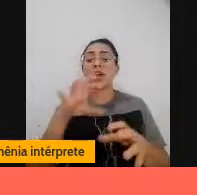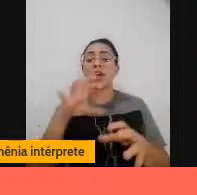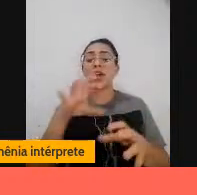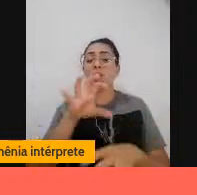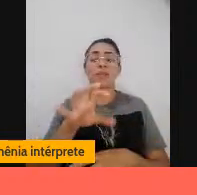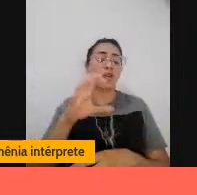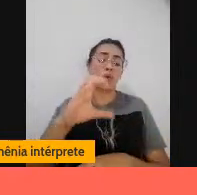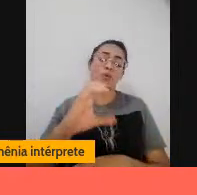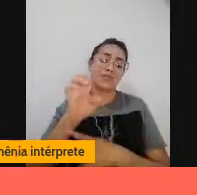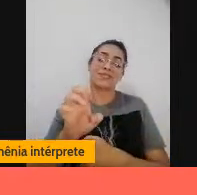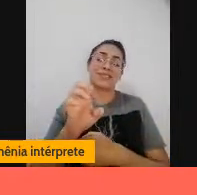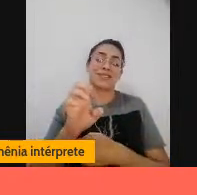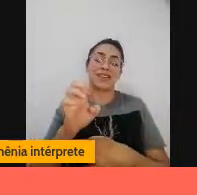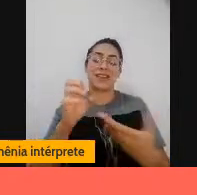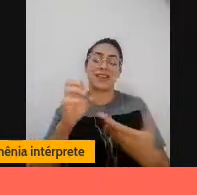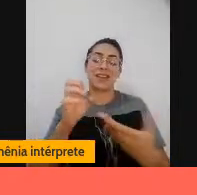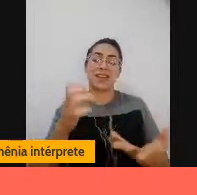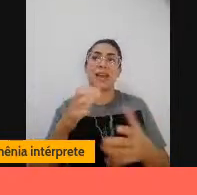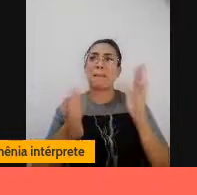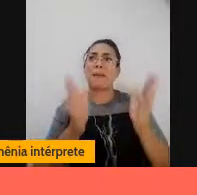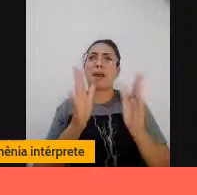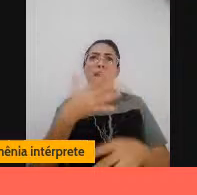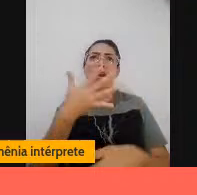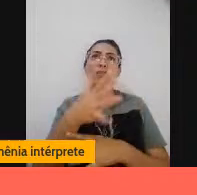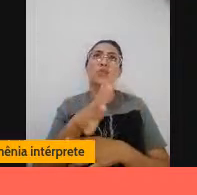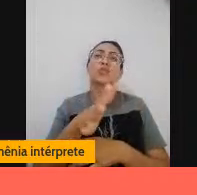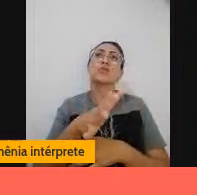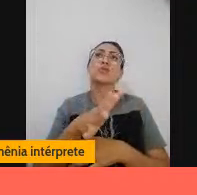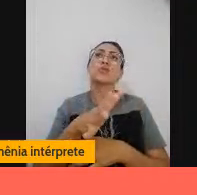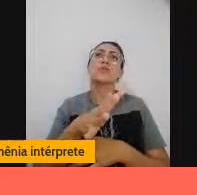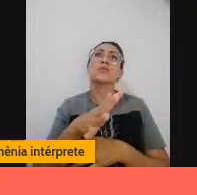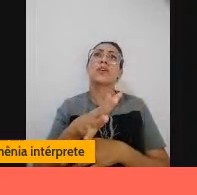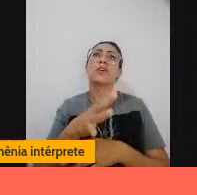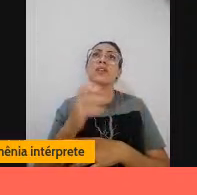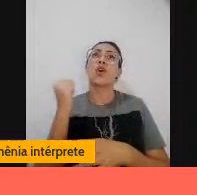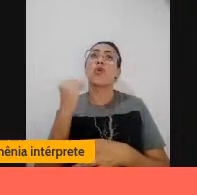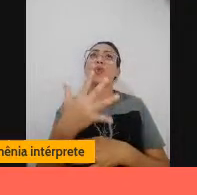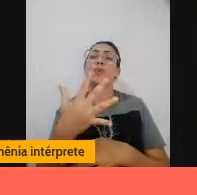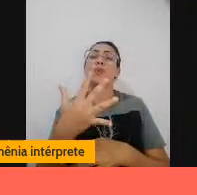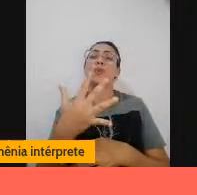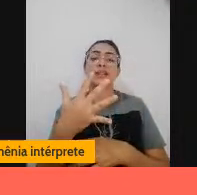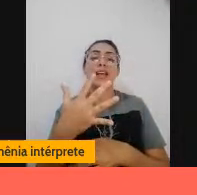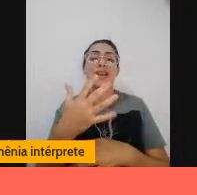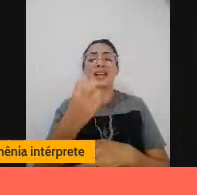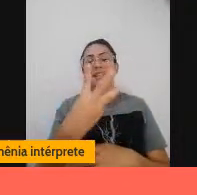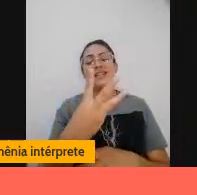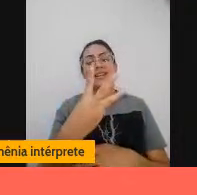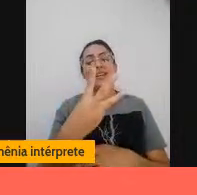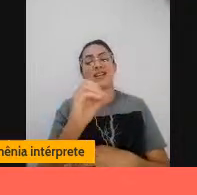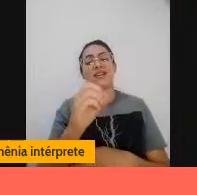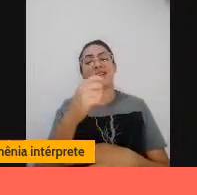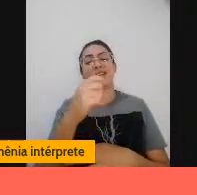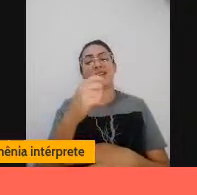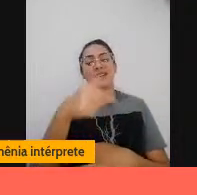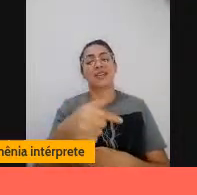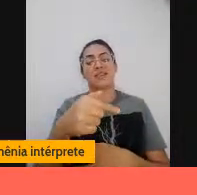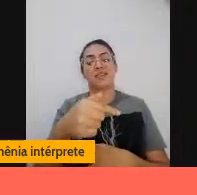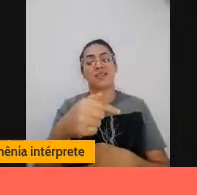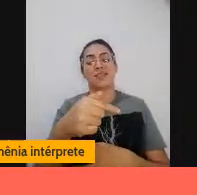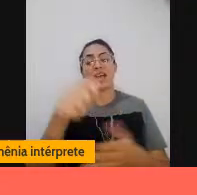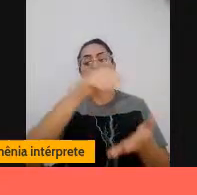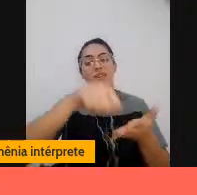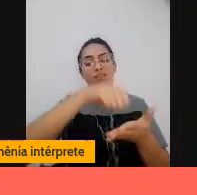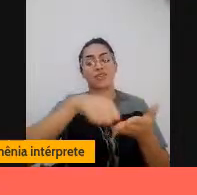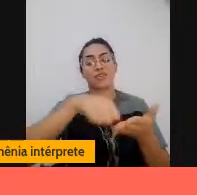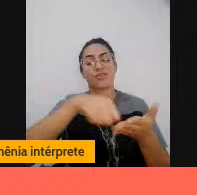aí na faixa de, se nós contarmos os autores, 307 autores e autoras com todos